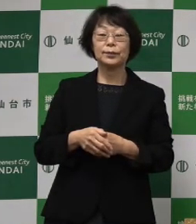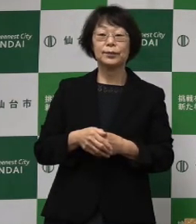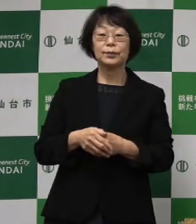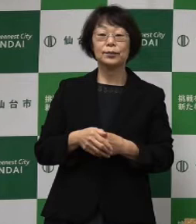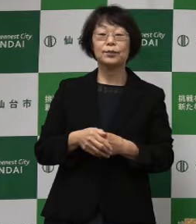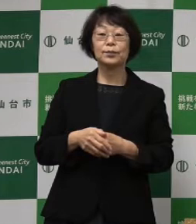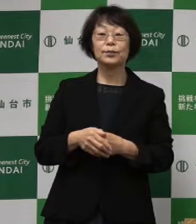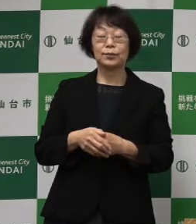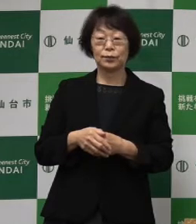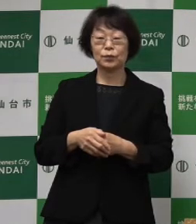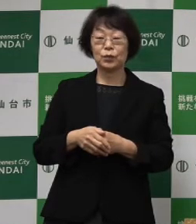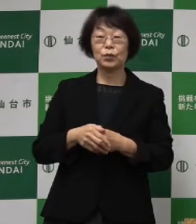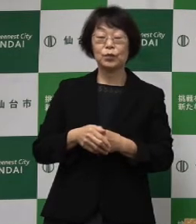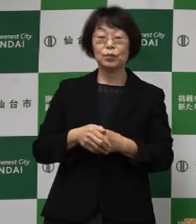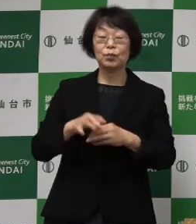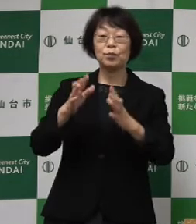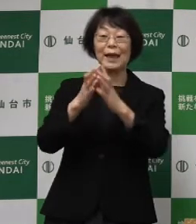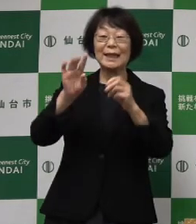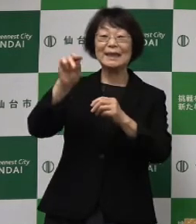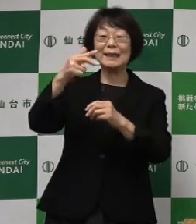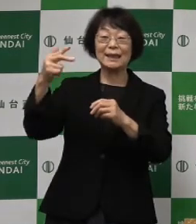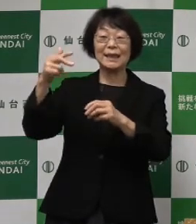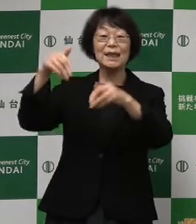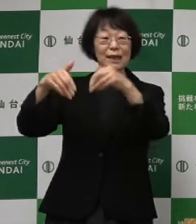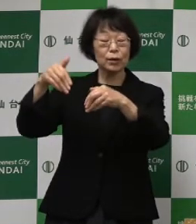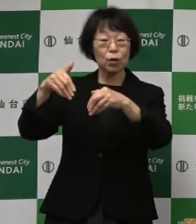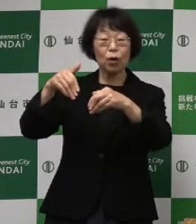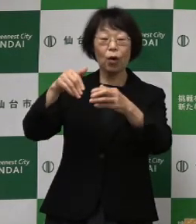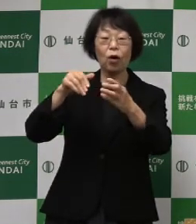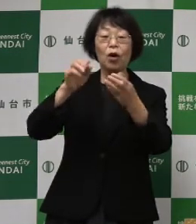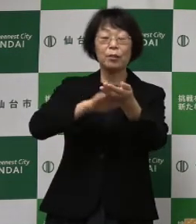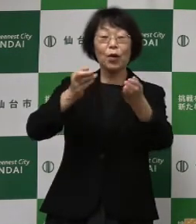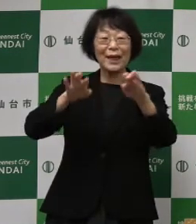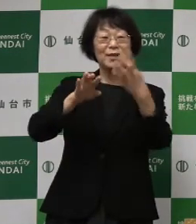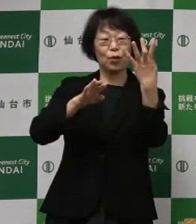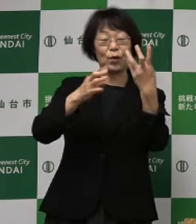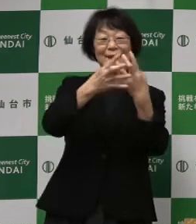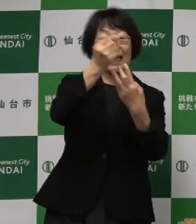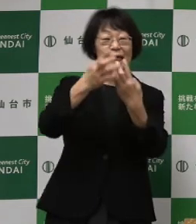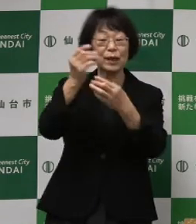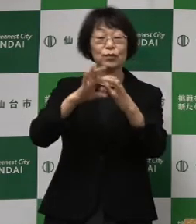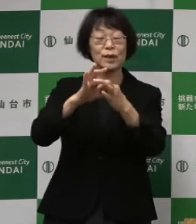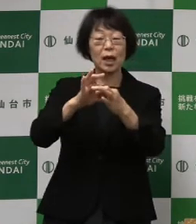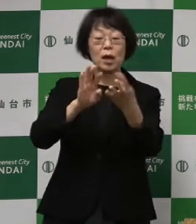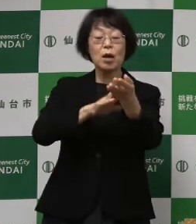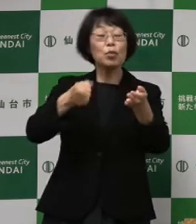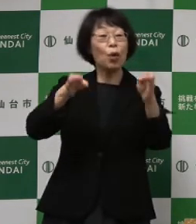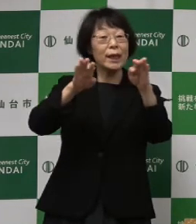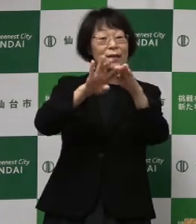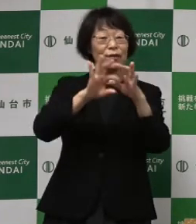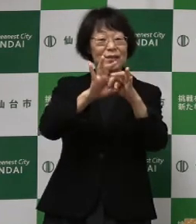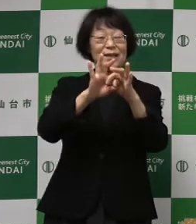また、知事選とですね、あの病院再編の取るんですけれども、はい、あの病院再編についての、あ